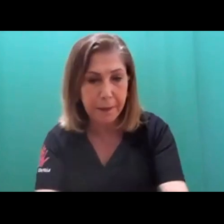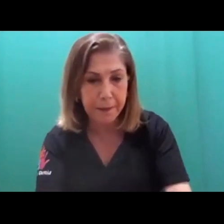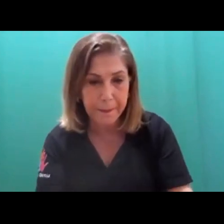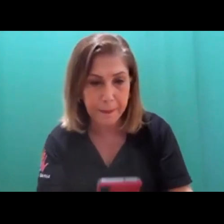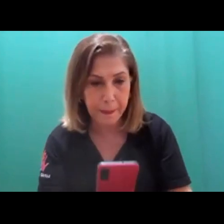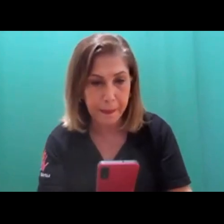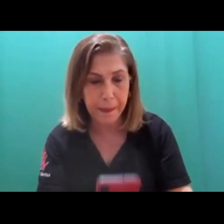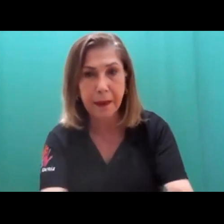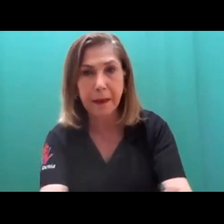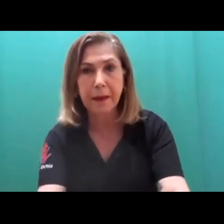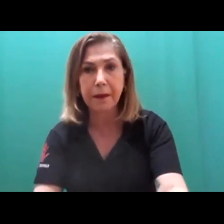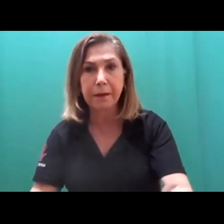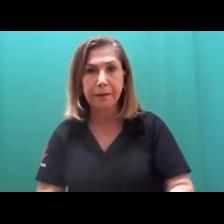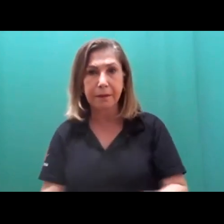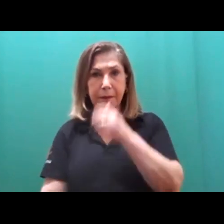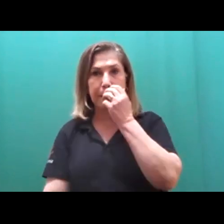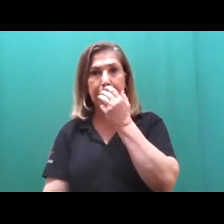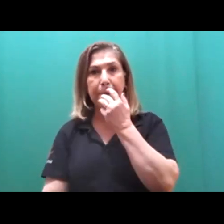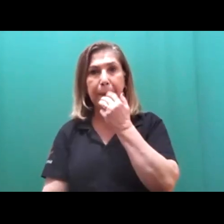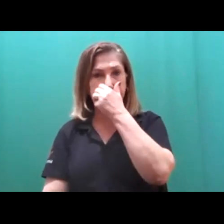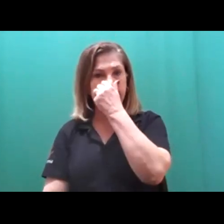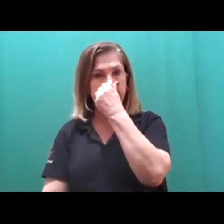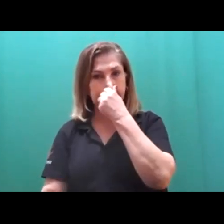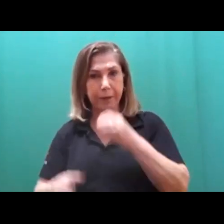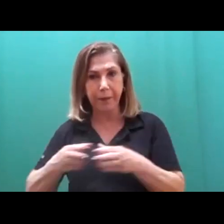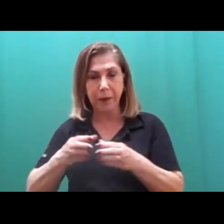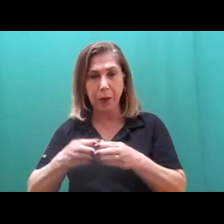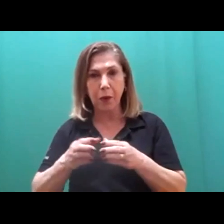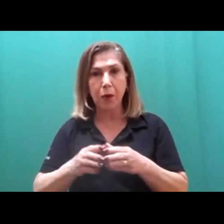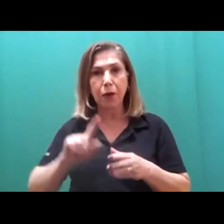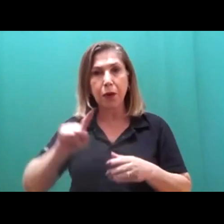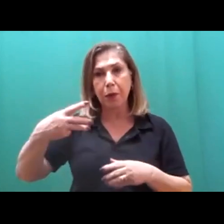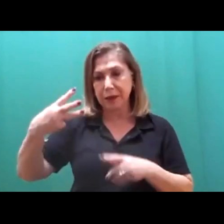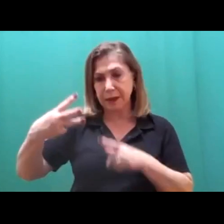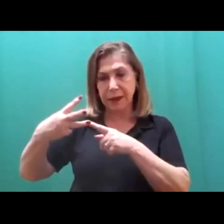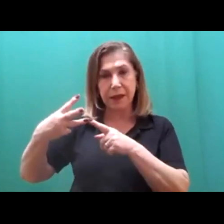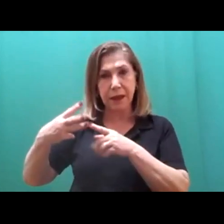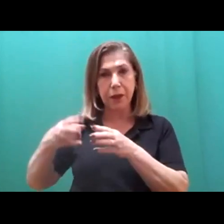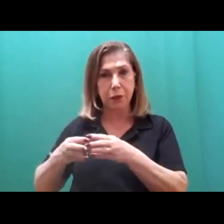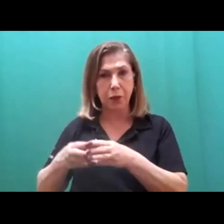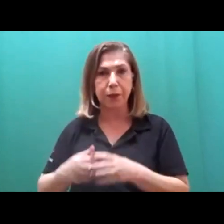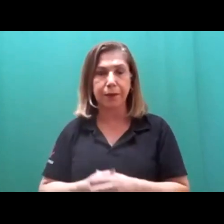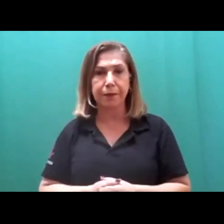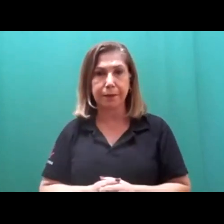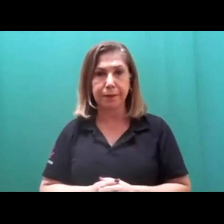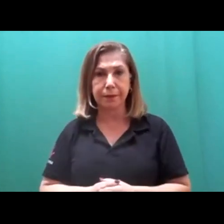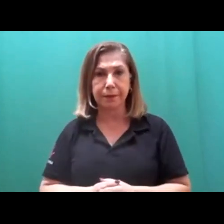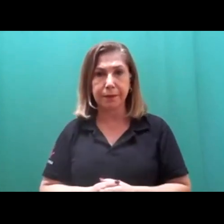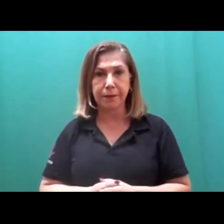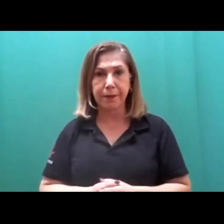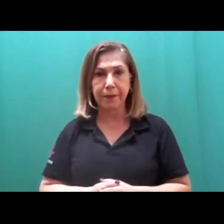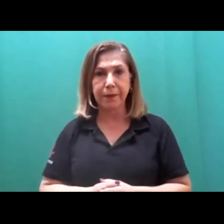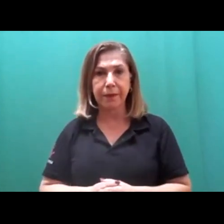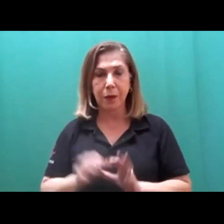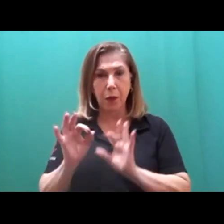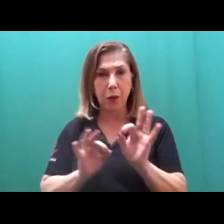bloco? Dá, né? Então tá, a gente faz essa rodada e faz mais uma rodada aí, quem está na retaguarda, por favor, organiza